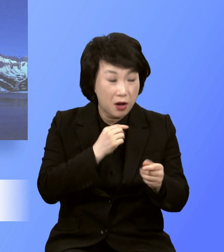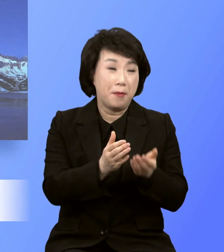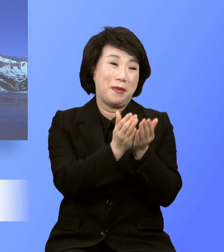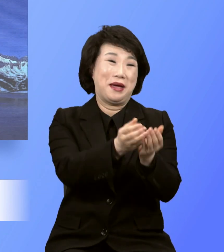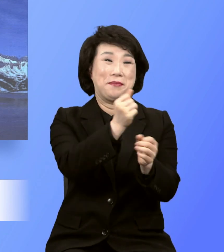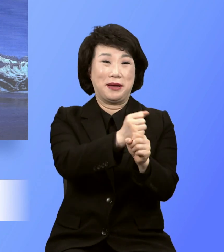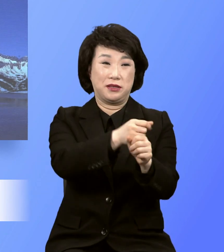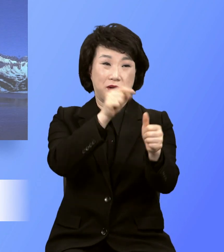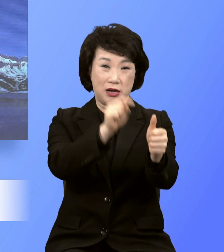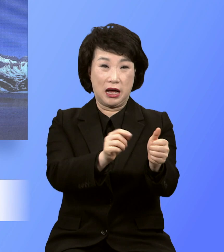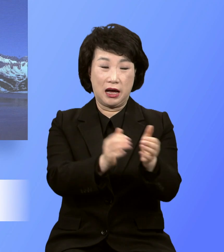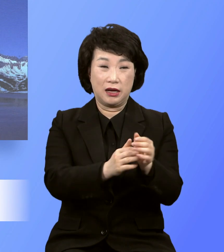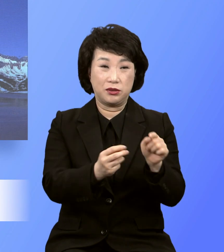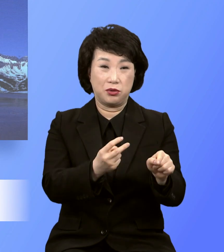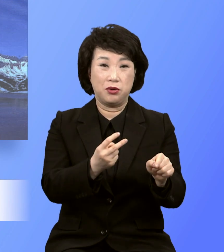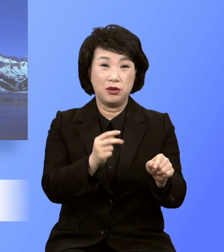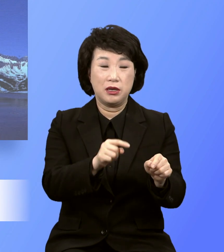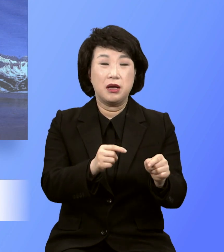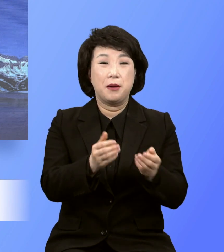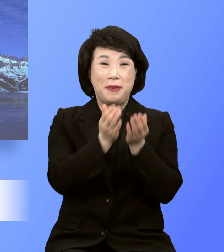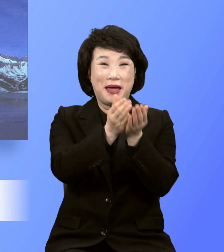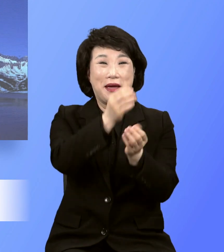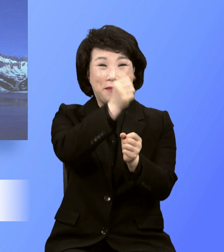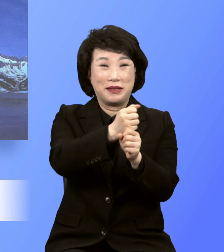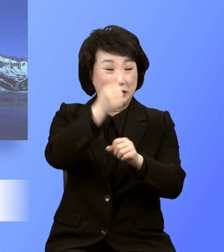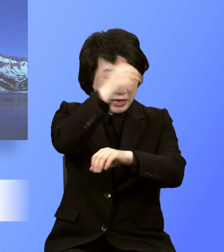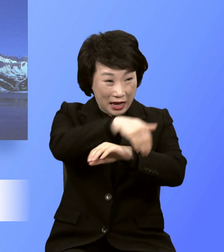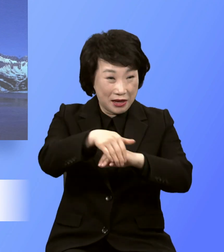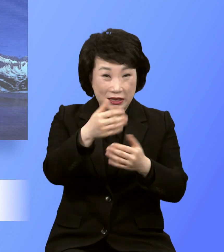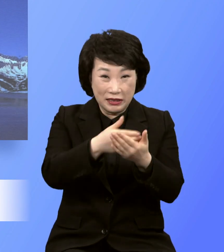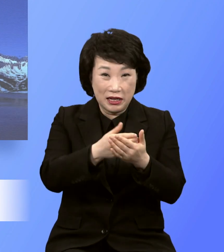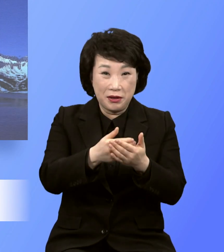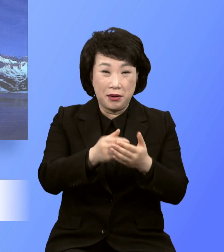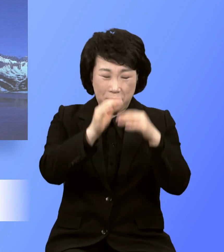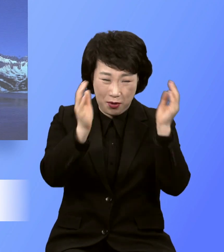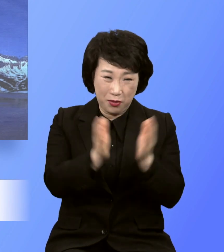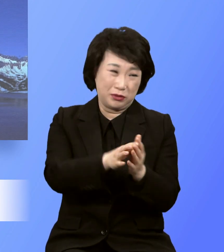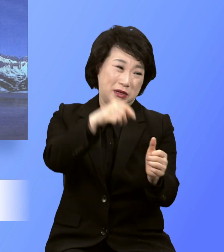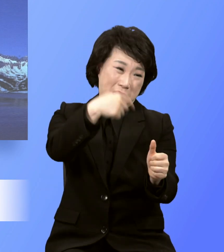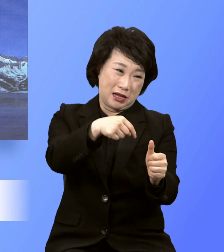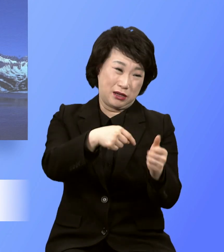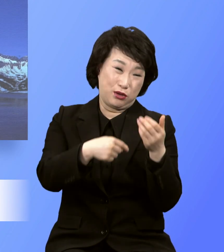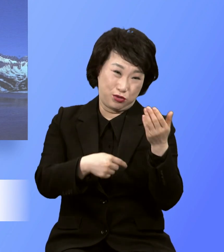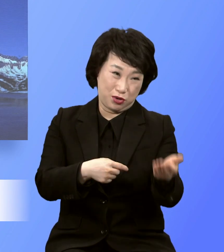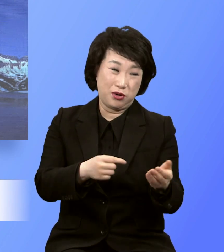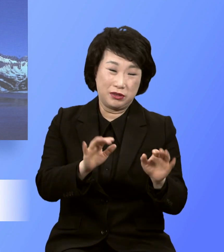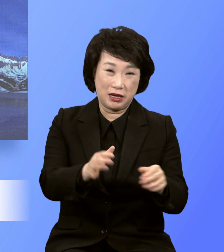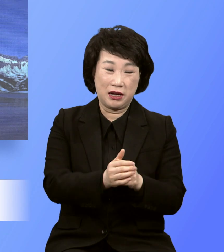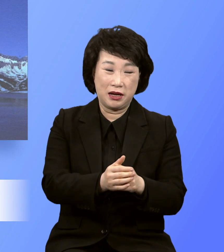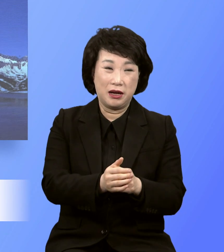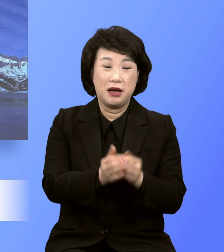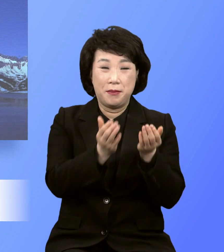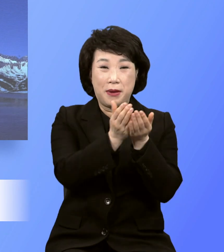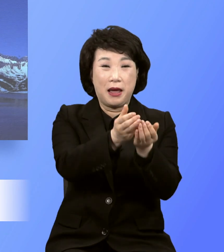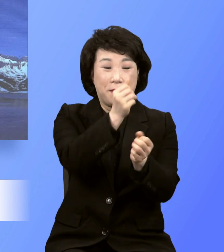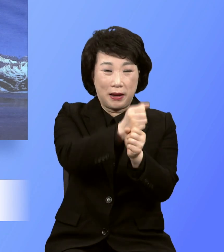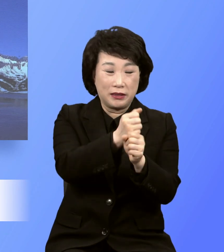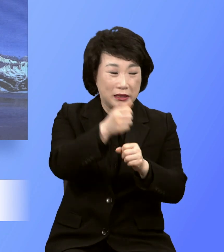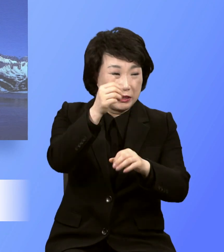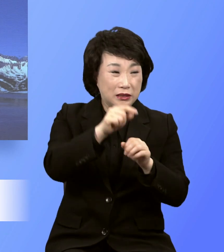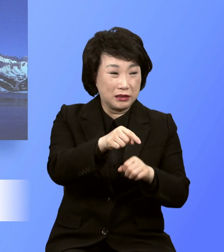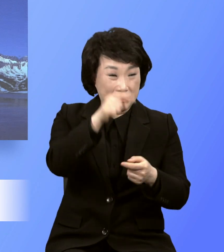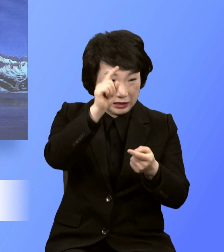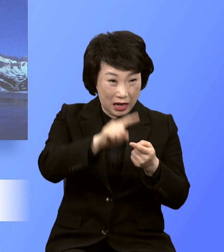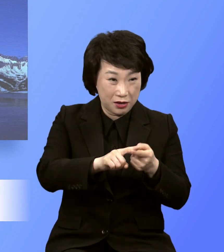지어라. 그리고 방주에 설계도를 주시면서 이렇게 지어라. 설계도대로 지면 너는 살게